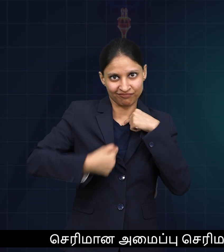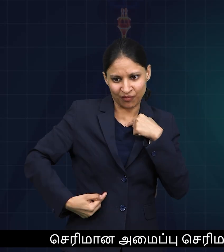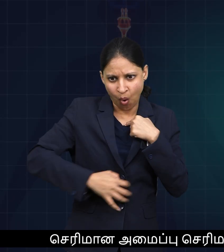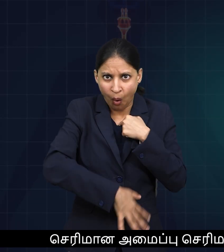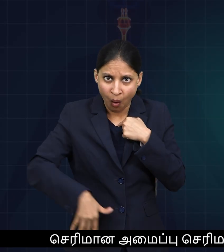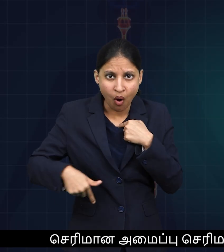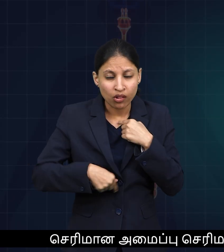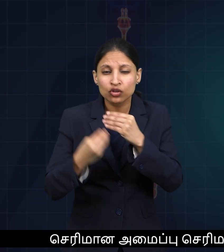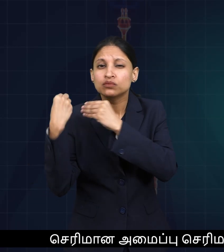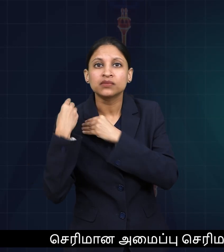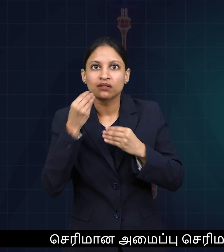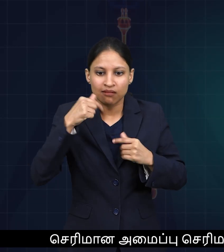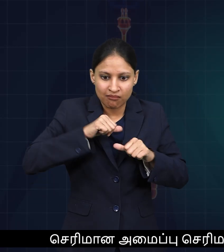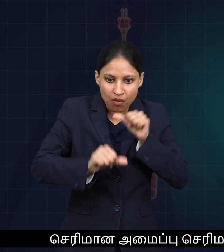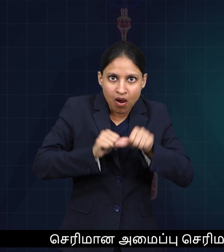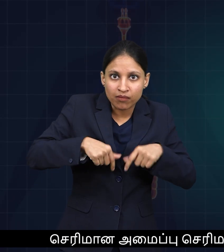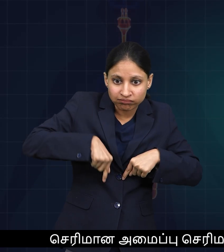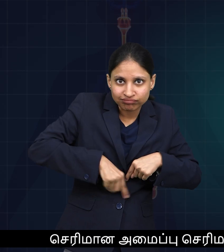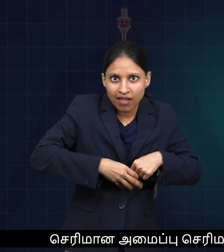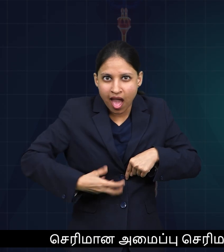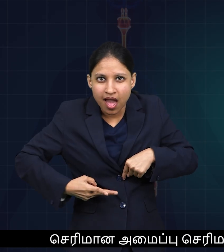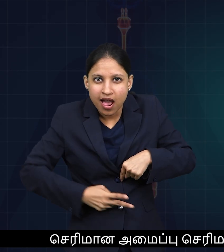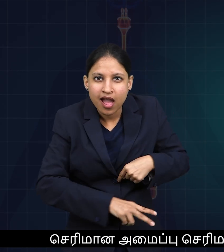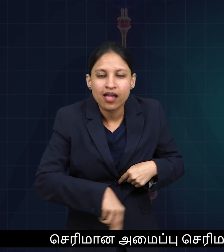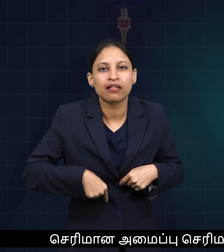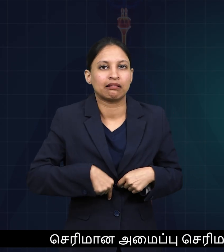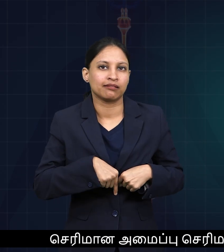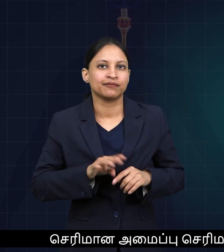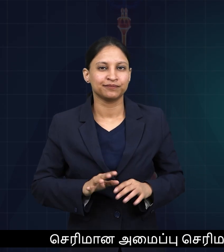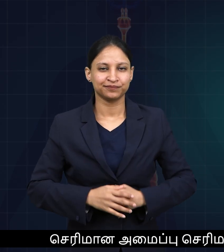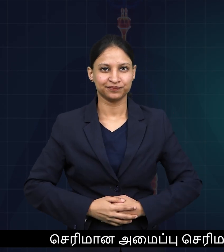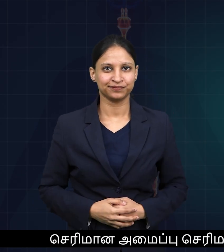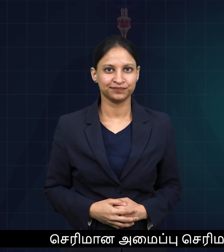செரிமான அமைப்பு செரிமான செயல்முறைக்கு பொறுப்பாகும்.